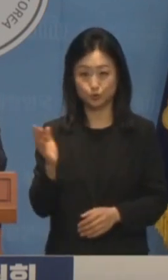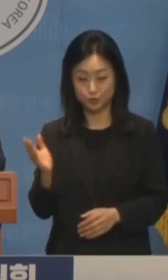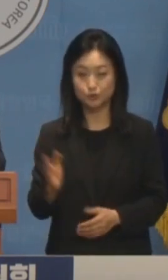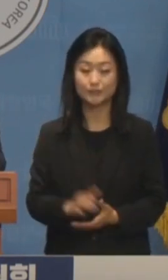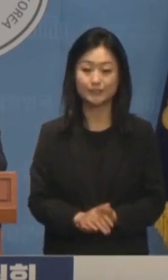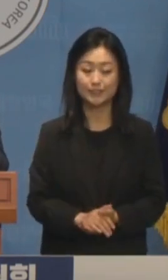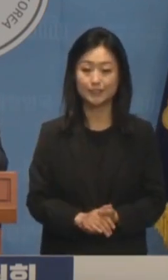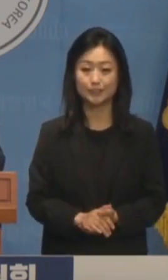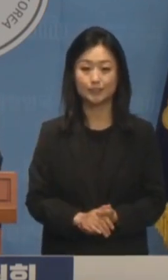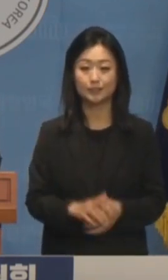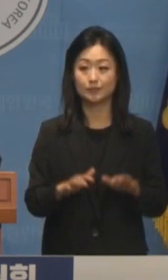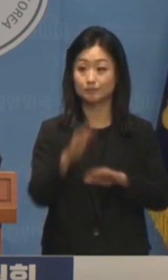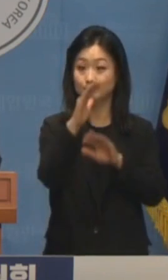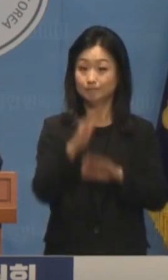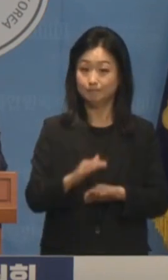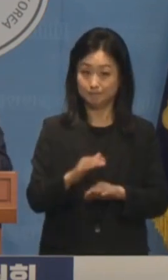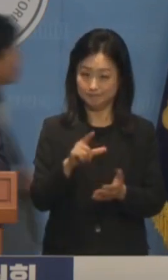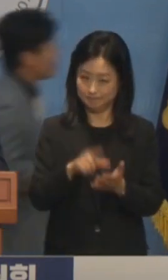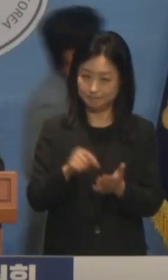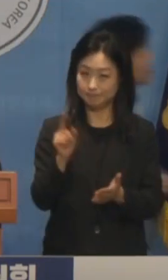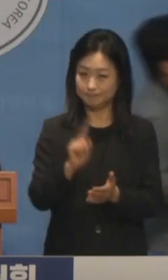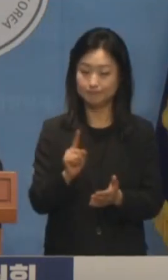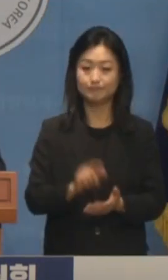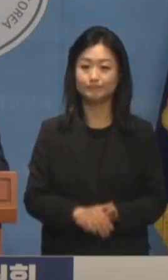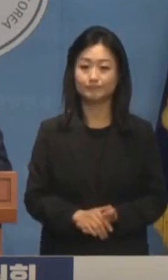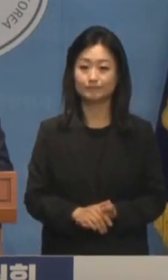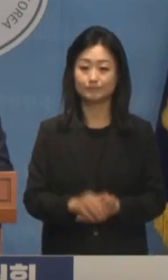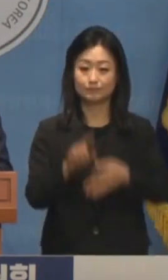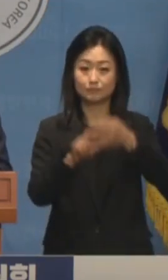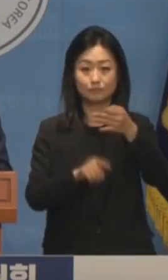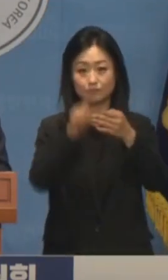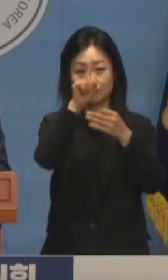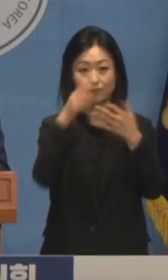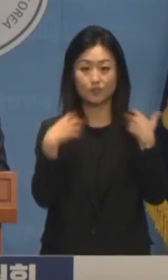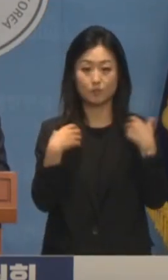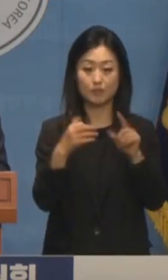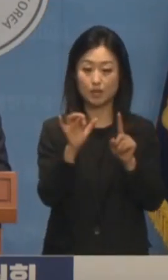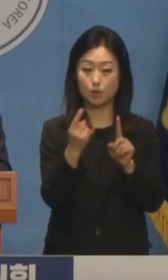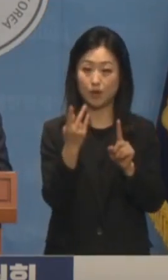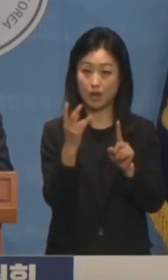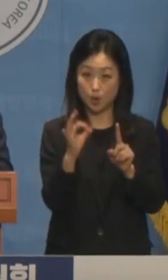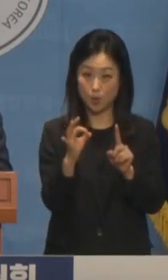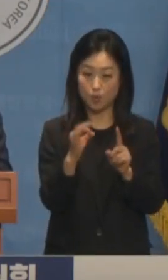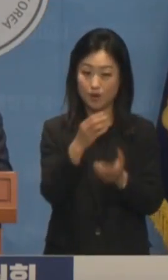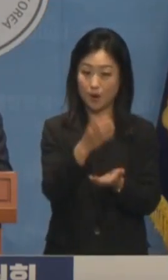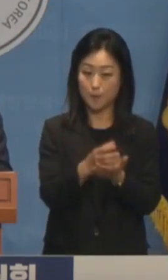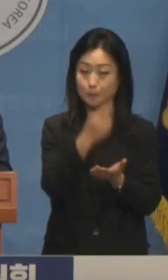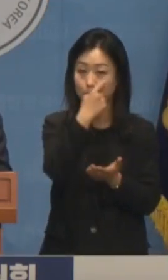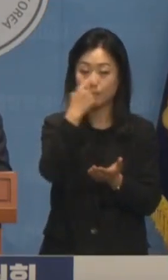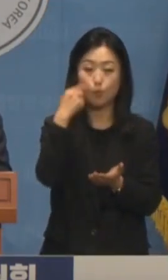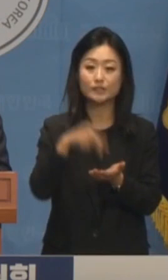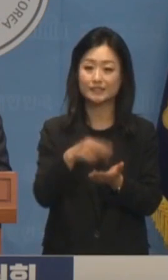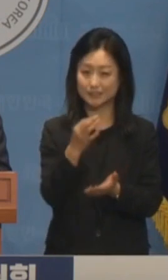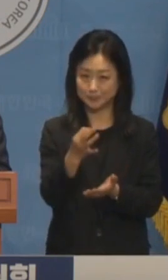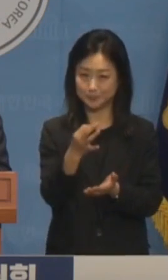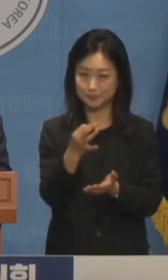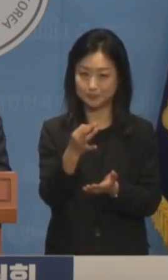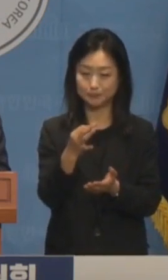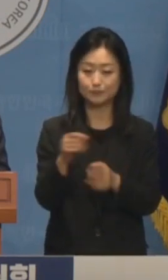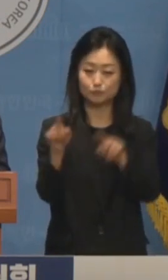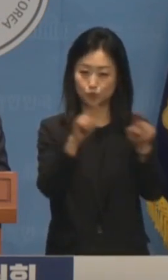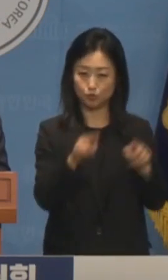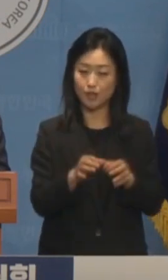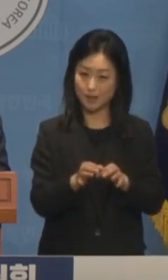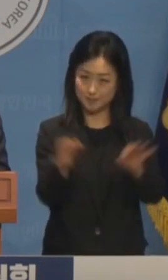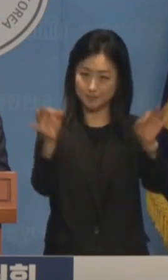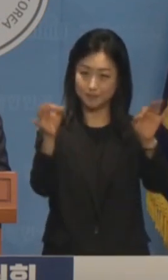예, 기자회견 취지 말씀드리겠습니다. 윤석열 정부는 일회용컵 보증금제를 지난해 12월에 전국 시행하겠다며 여러